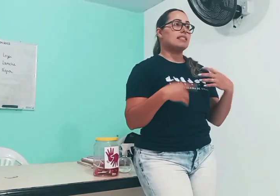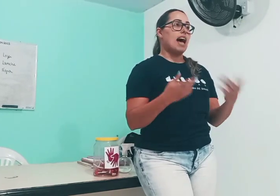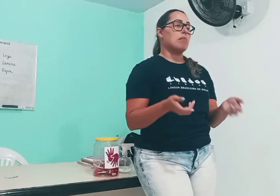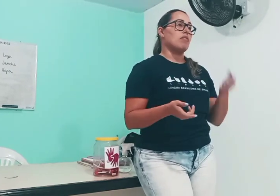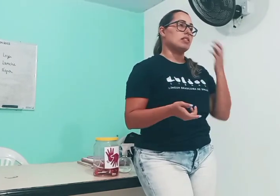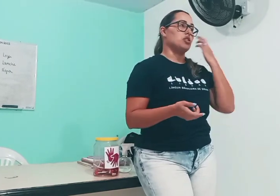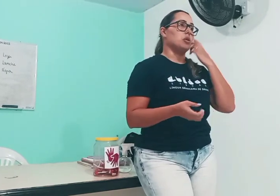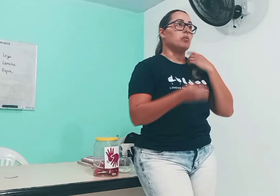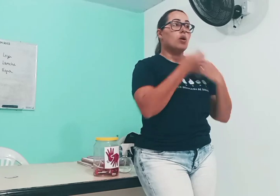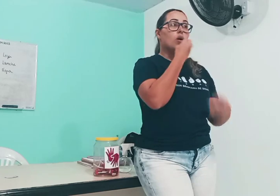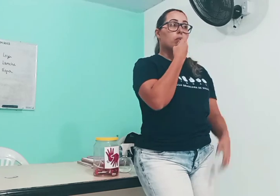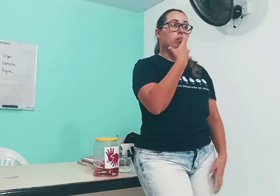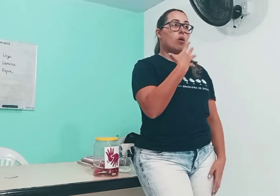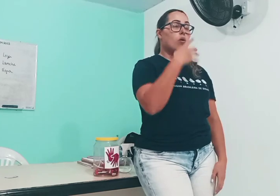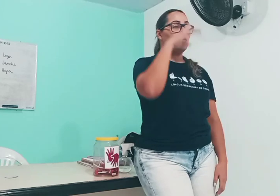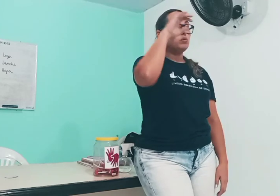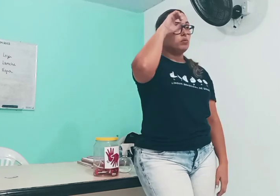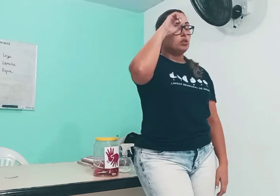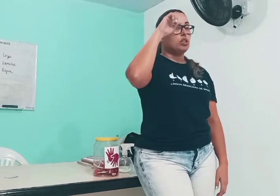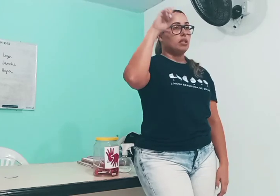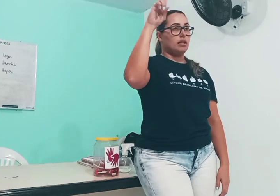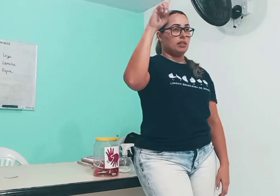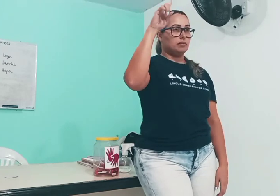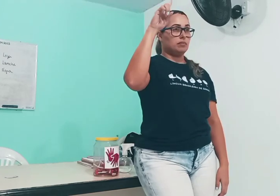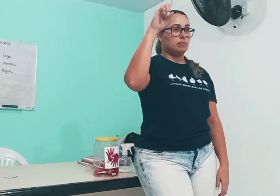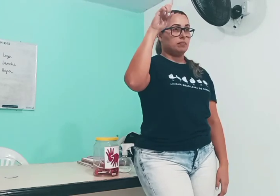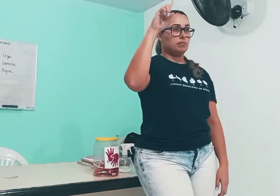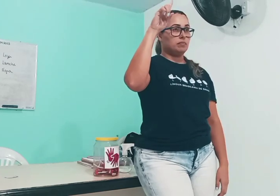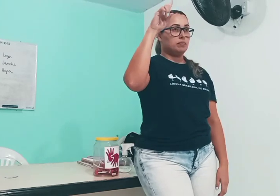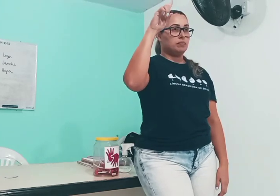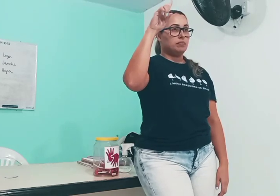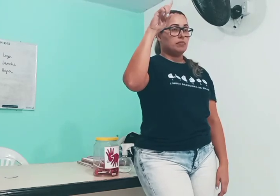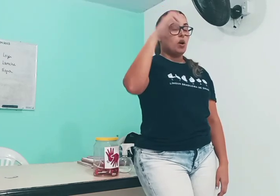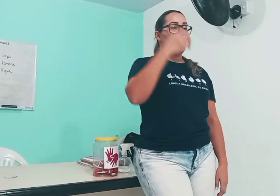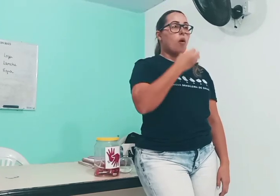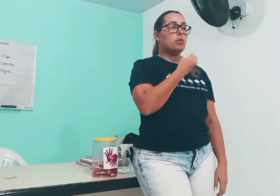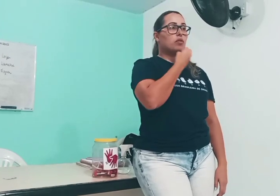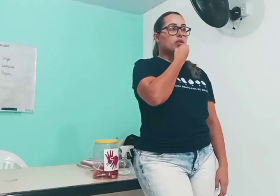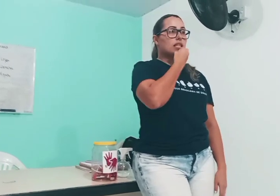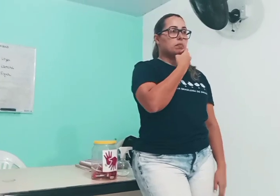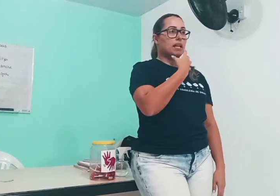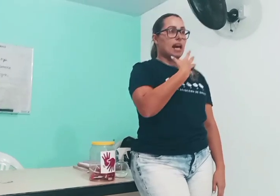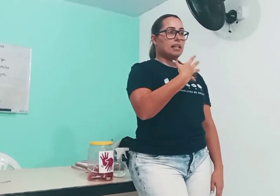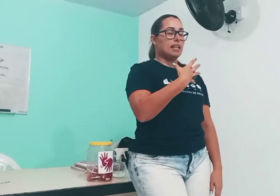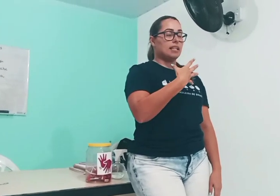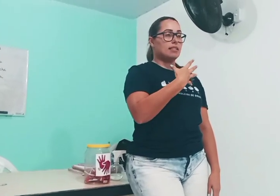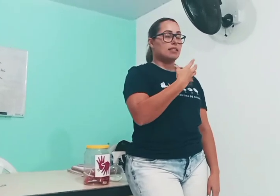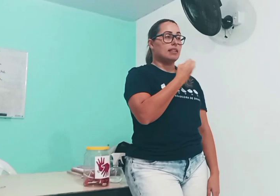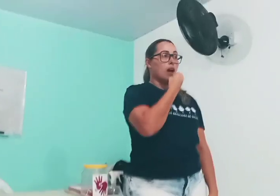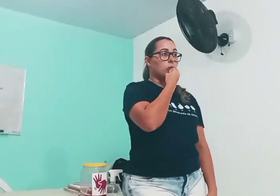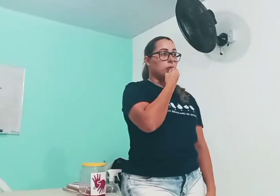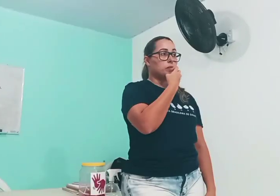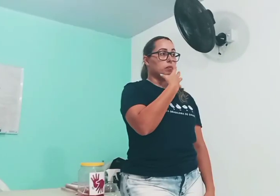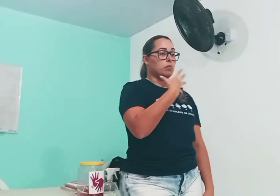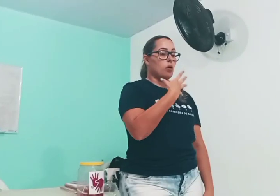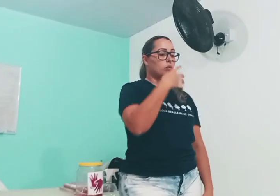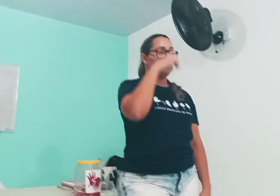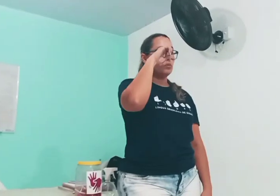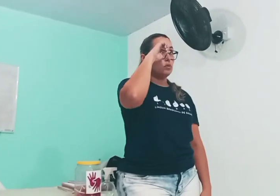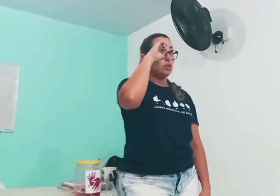sabem fazer tipo, bom dia. Como que você explicaria esse sinal? Bom